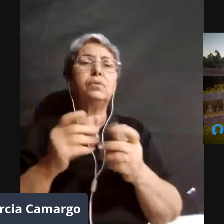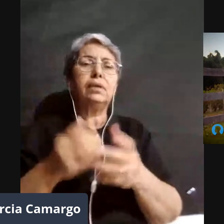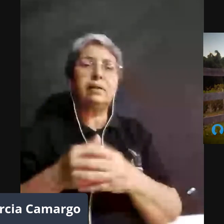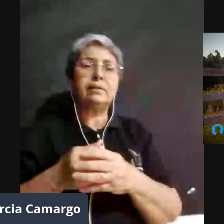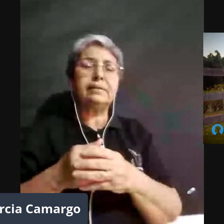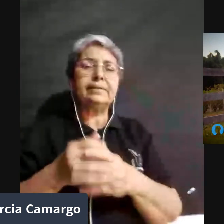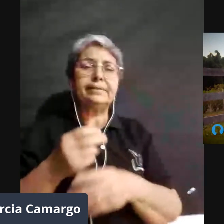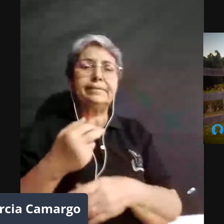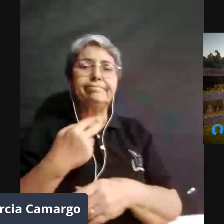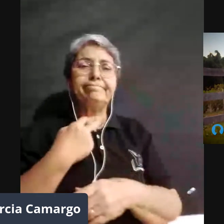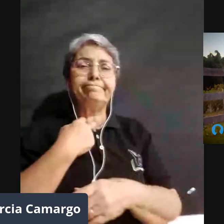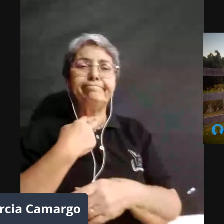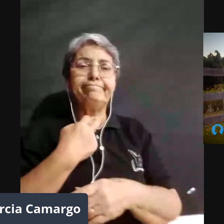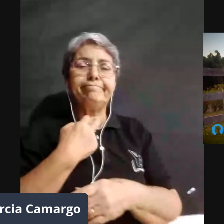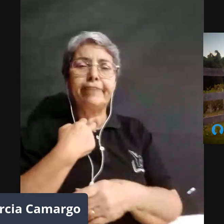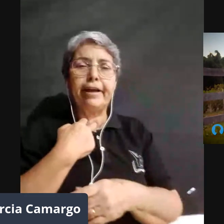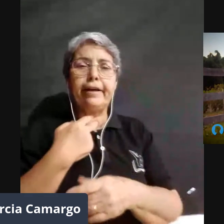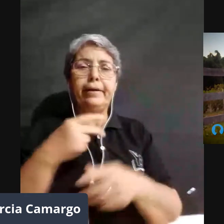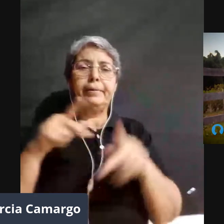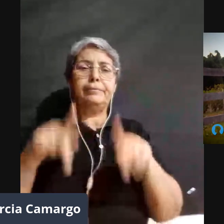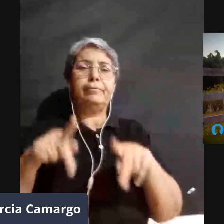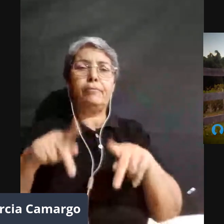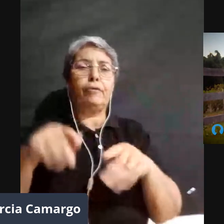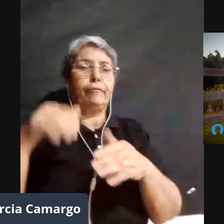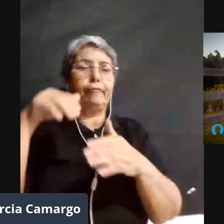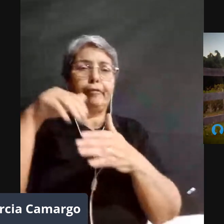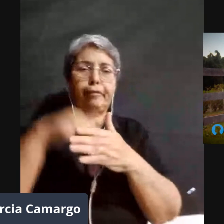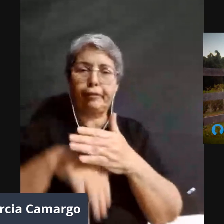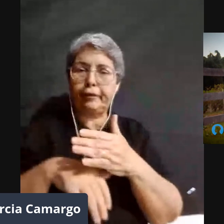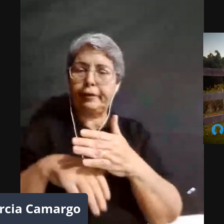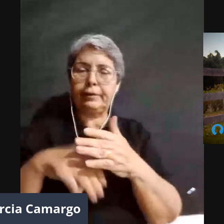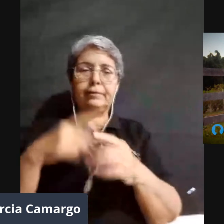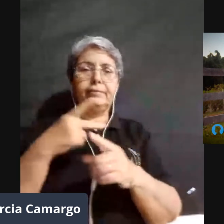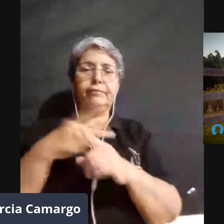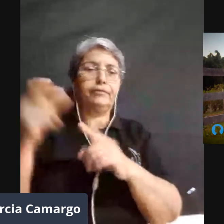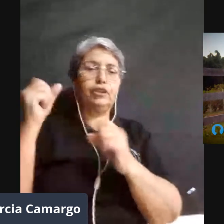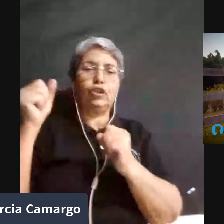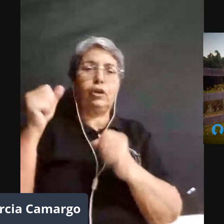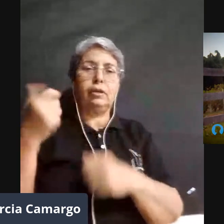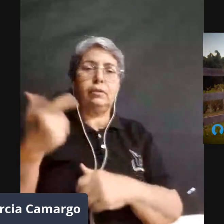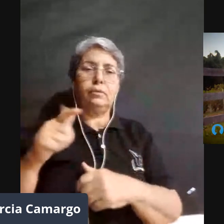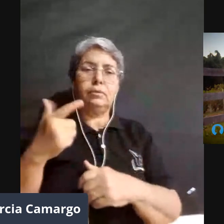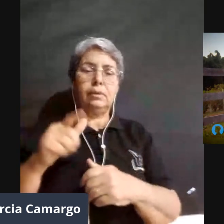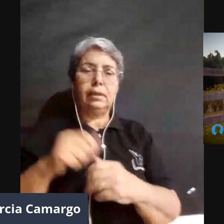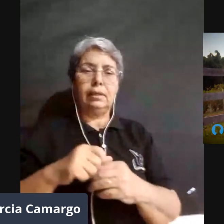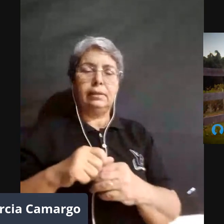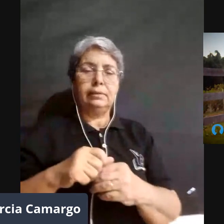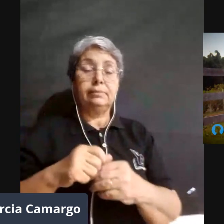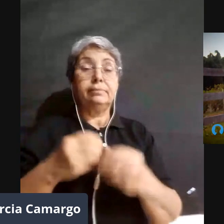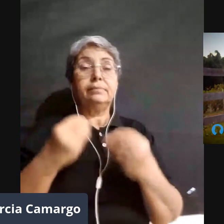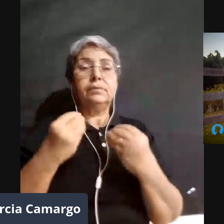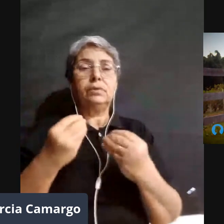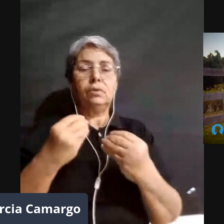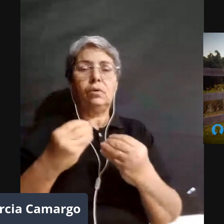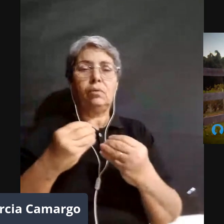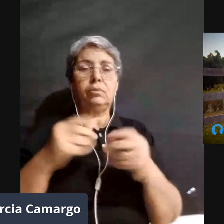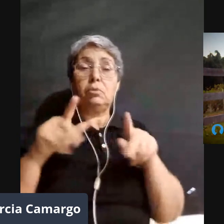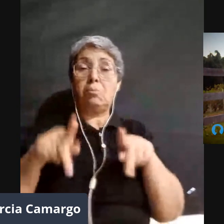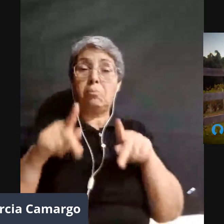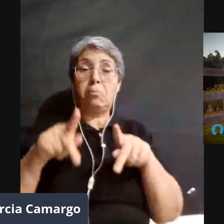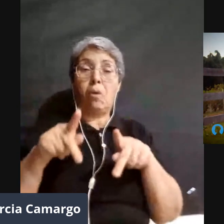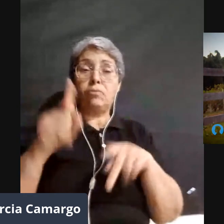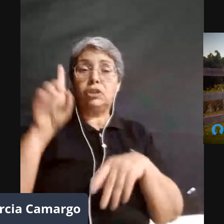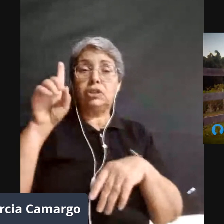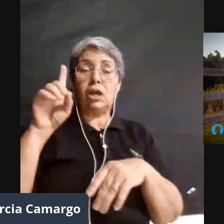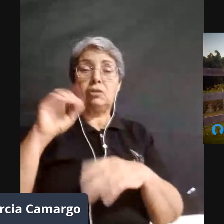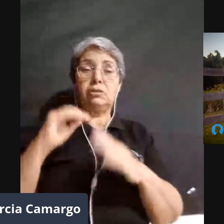verdade, o seu povo não pode vencer e não vai vencer. E que seu padrão para esse povo, na verdade, é muito elevado.